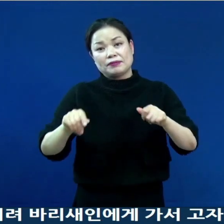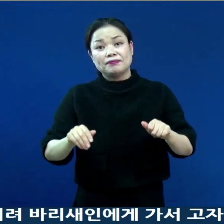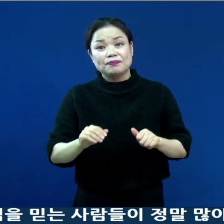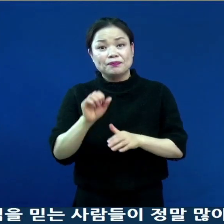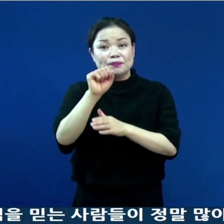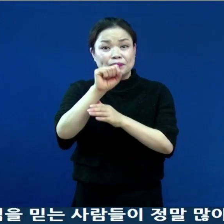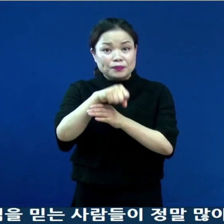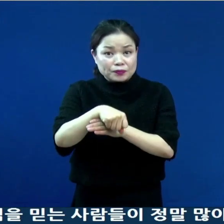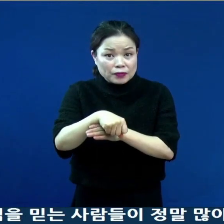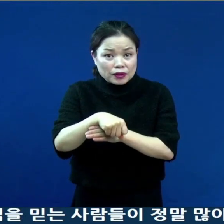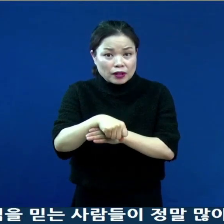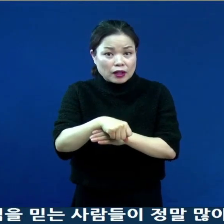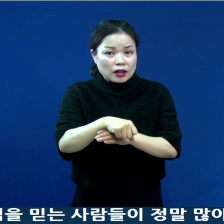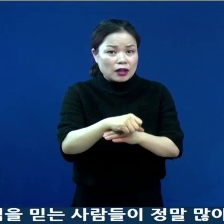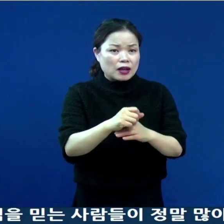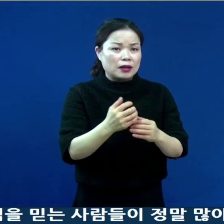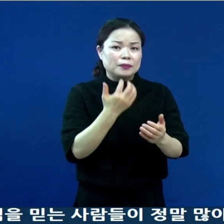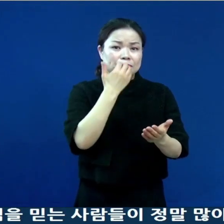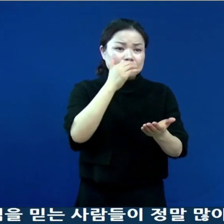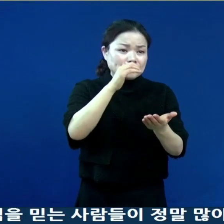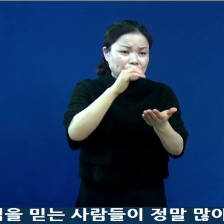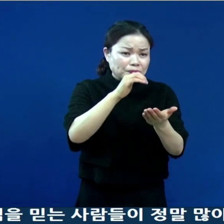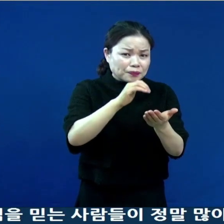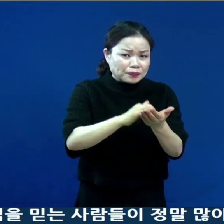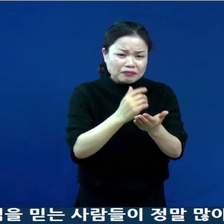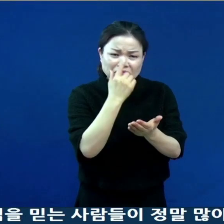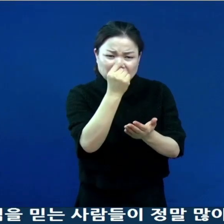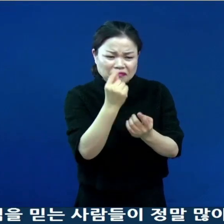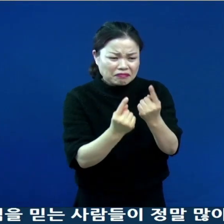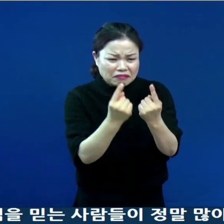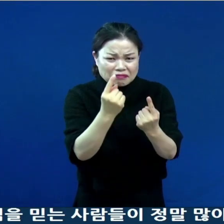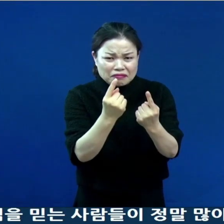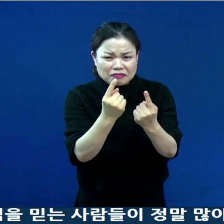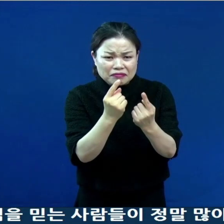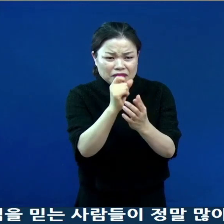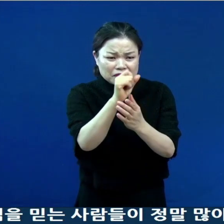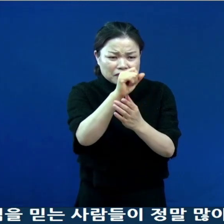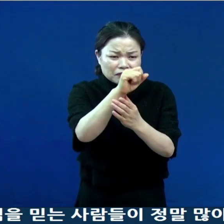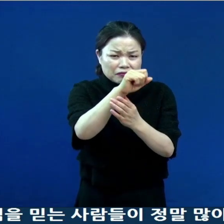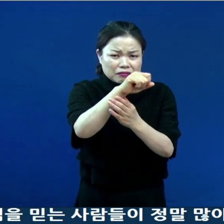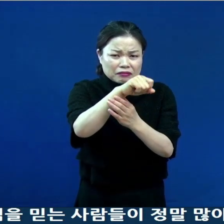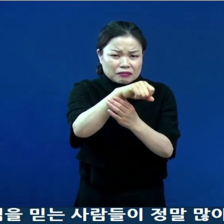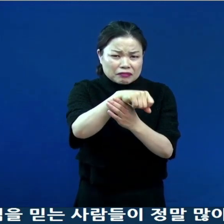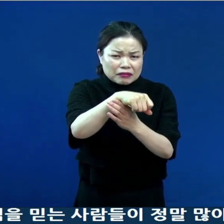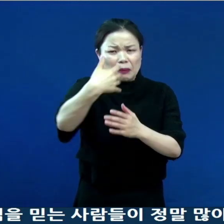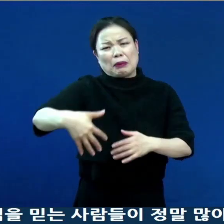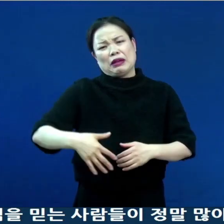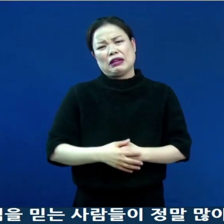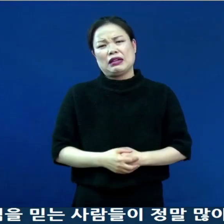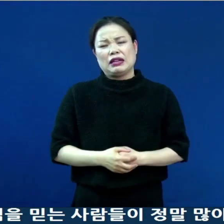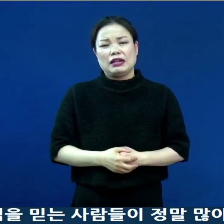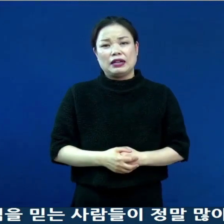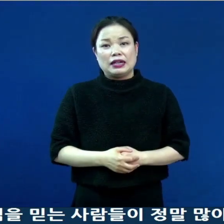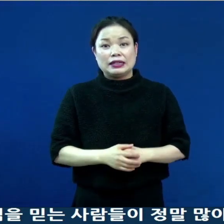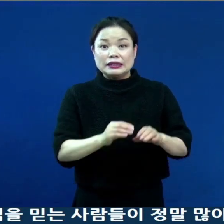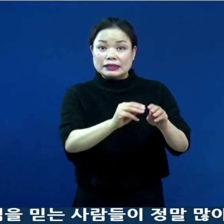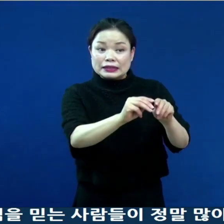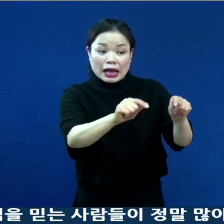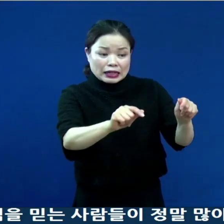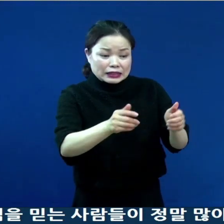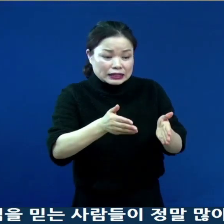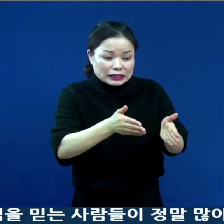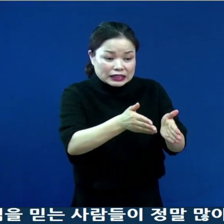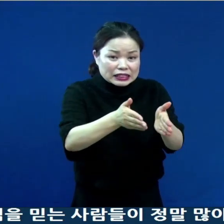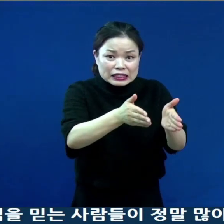1이에요. 바위나 가시떨기에는 떨어져서 열매를 맺는 것 같은데 못 맺어. 그리고 이